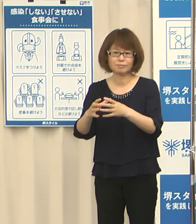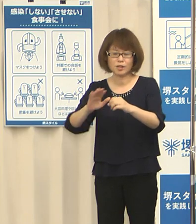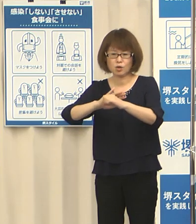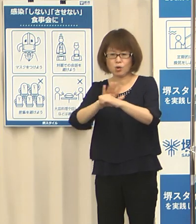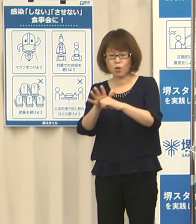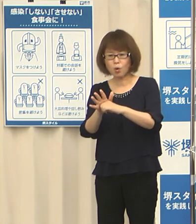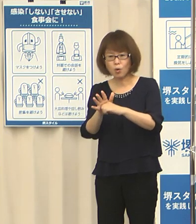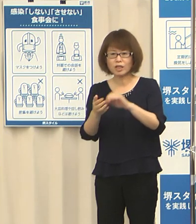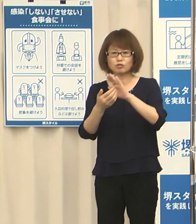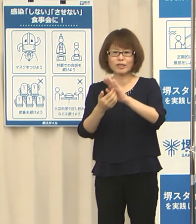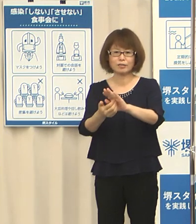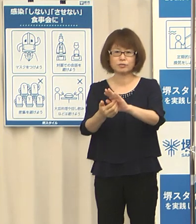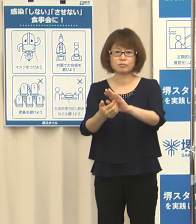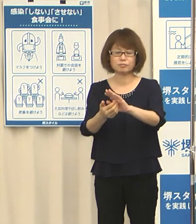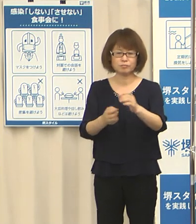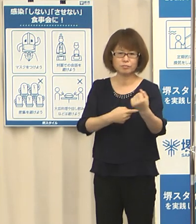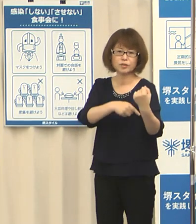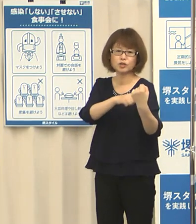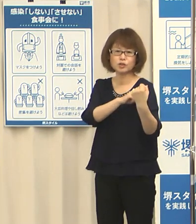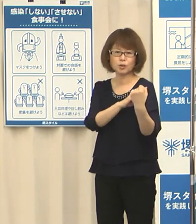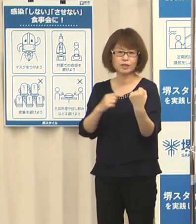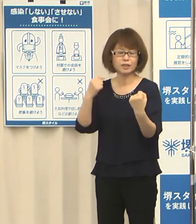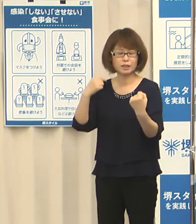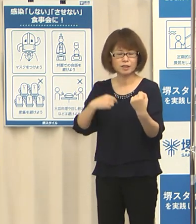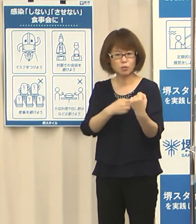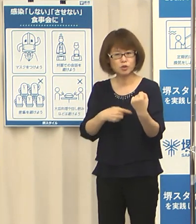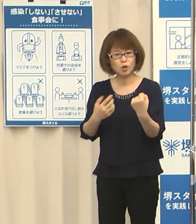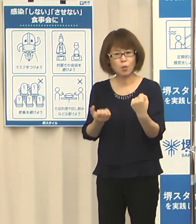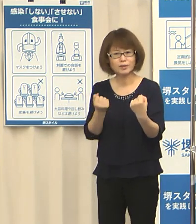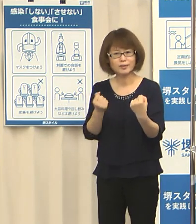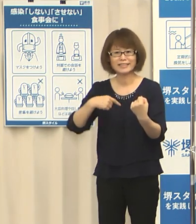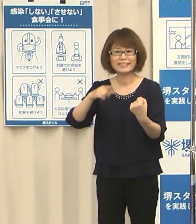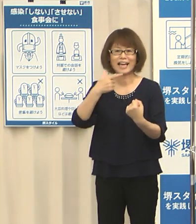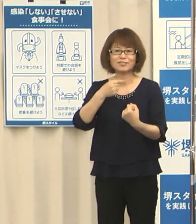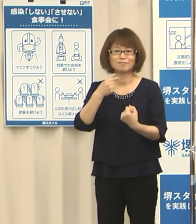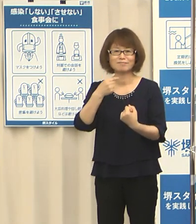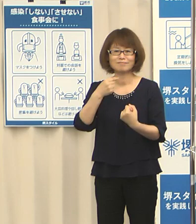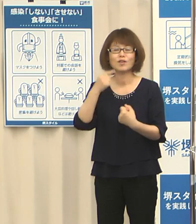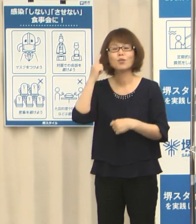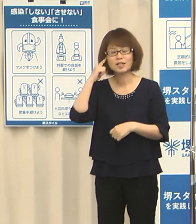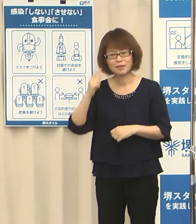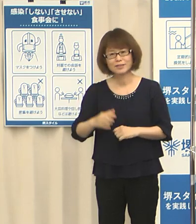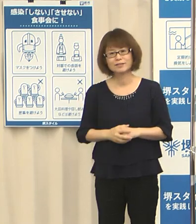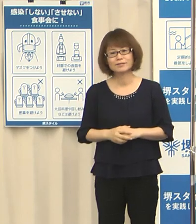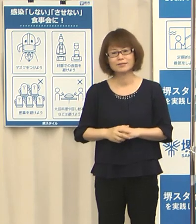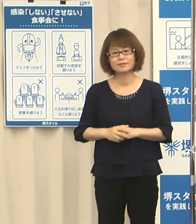い止めると強い意識を持って取り組んでいきたいと考えております。